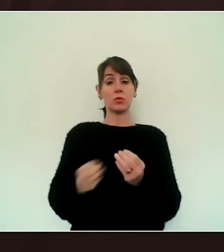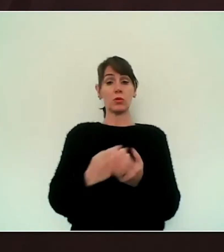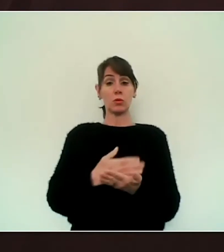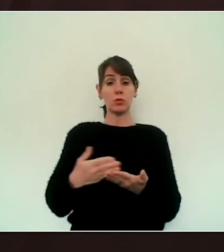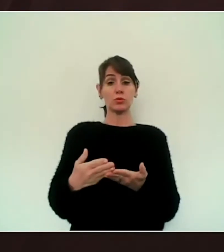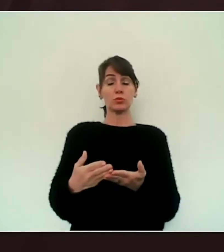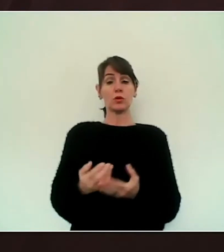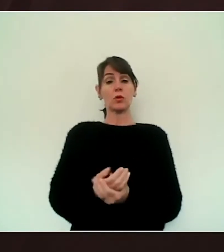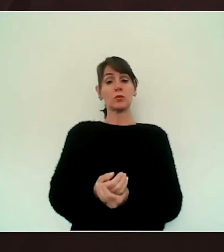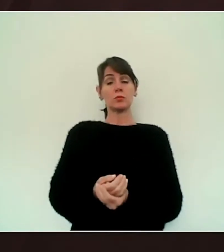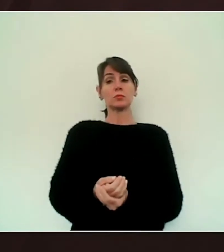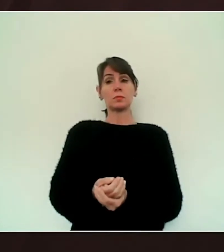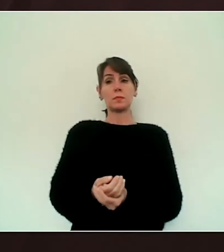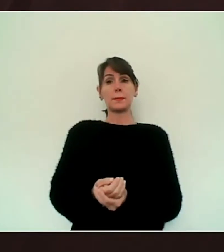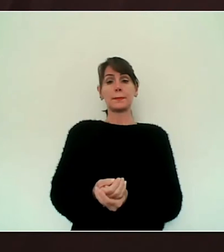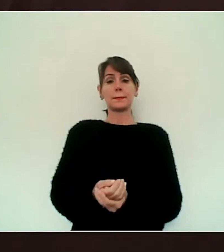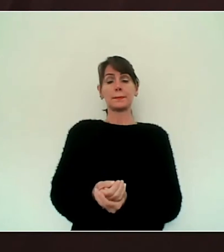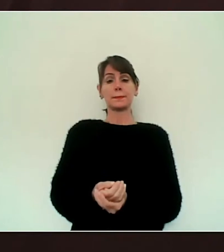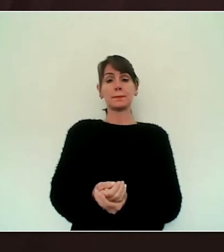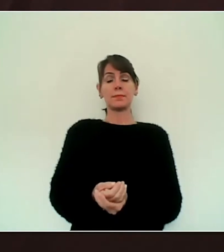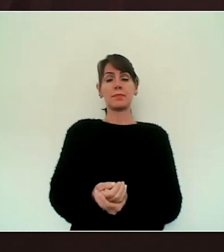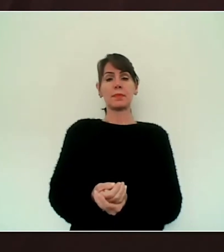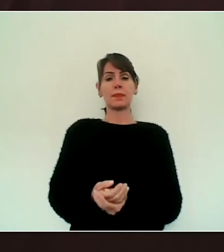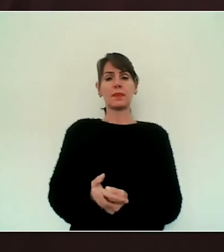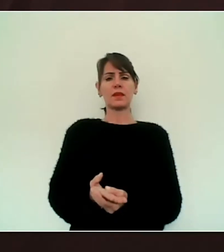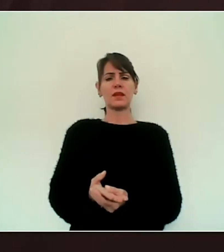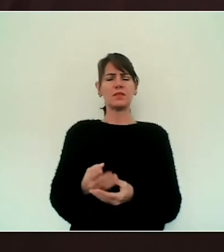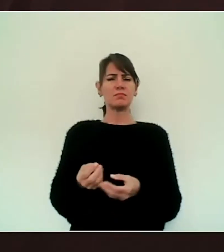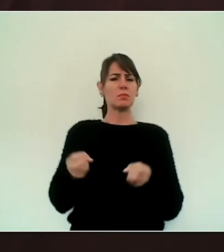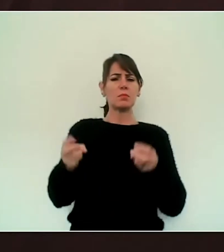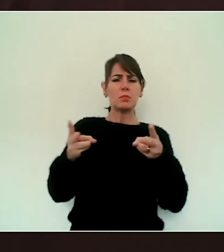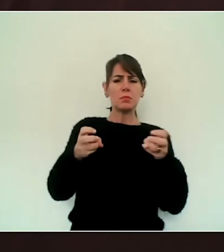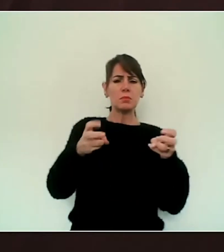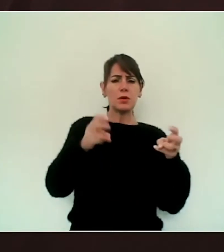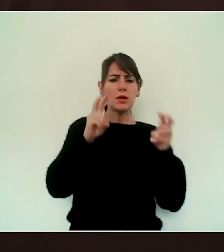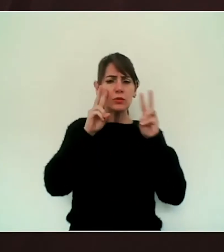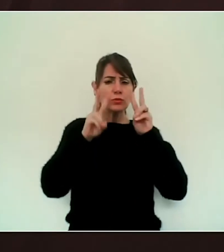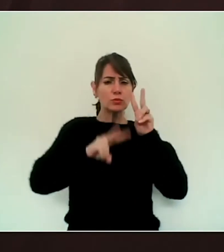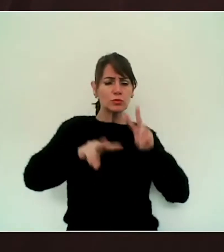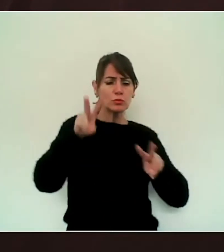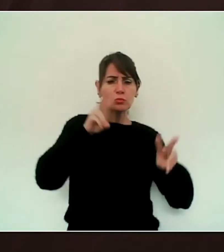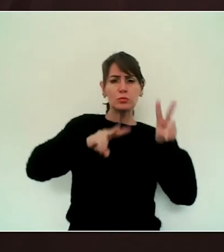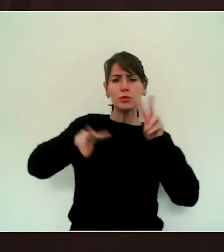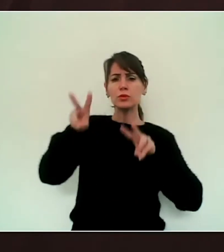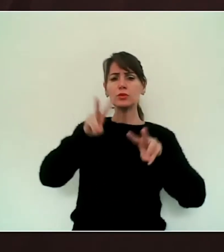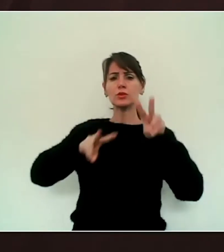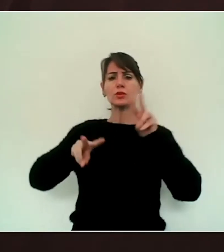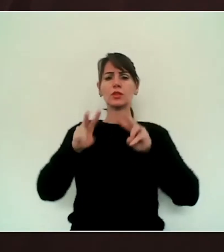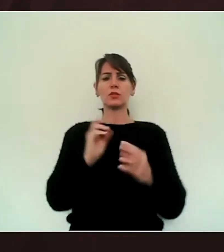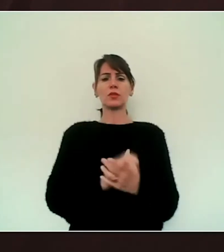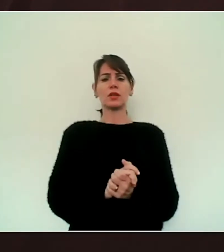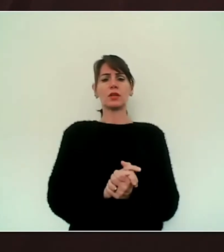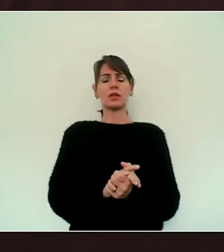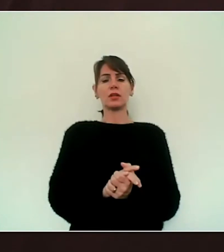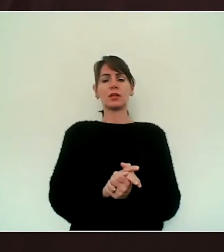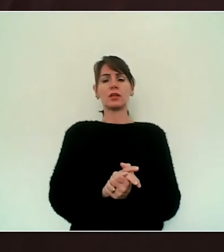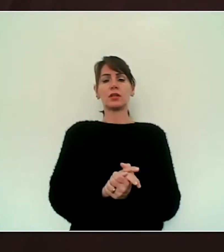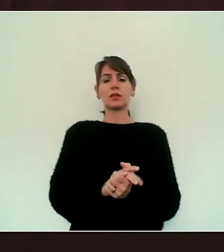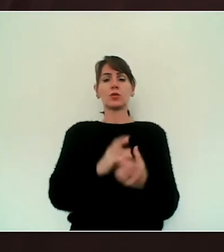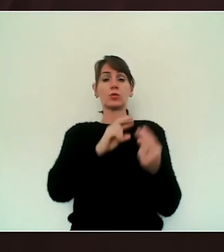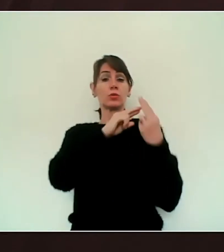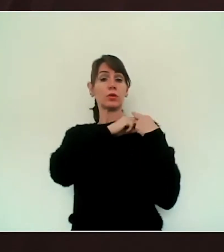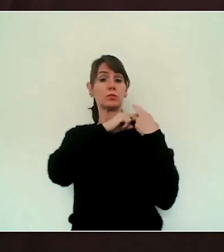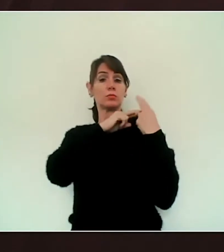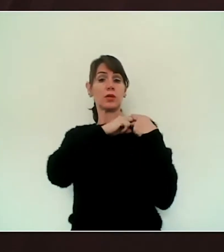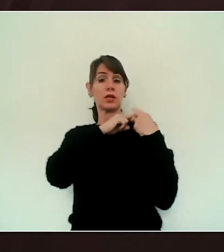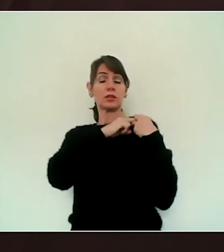várias observâncias que não passavam de invenções de líderes. Irmãos, começam a introduzir